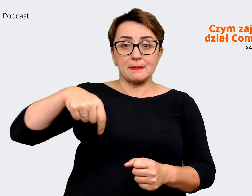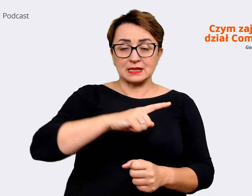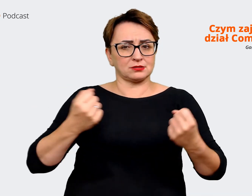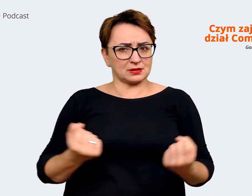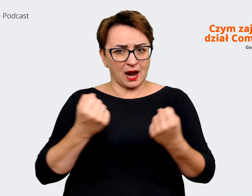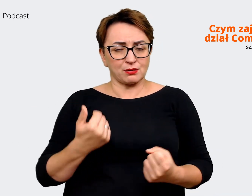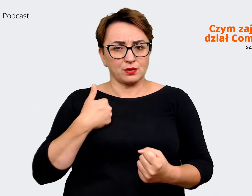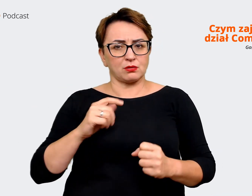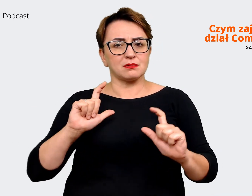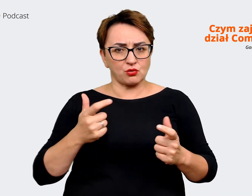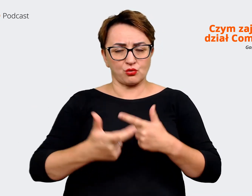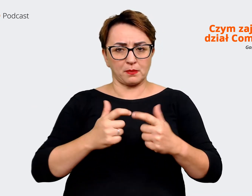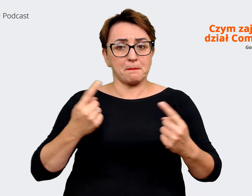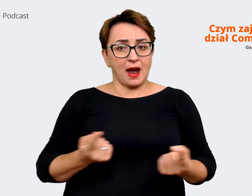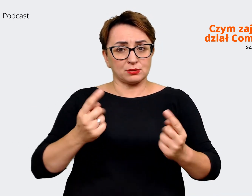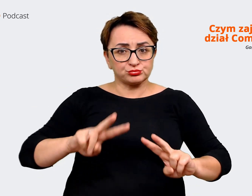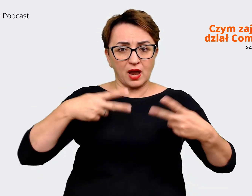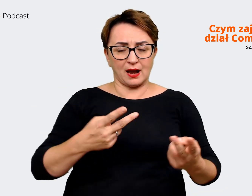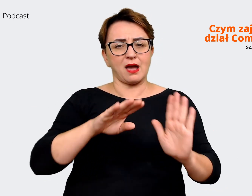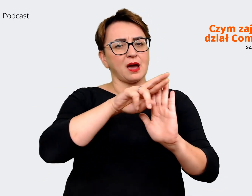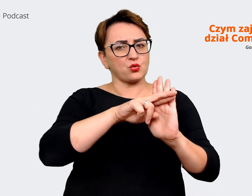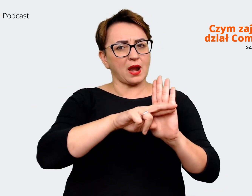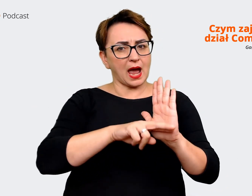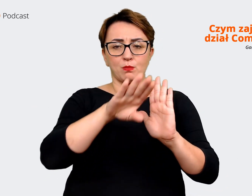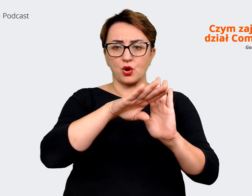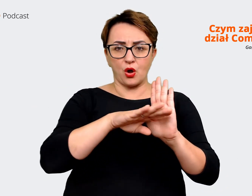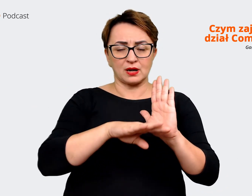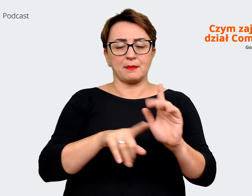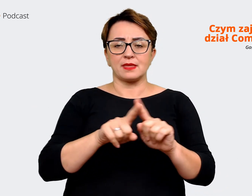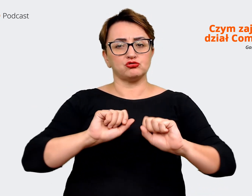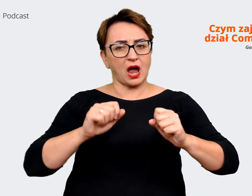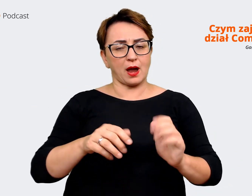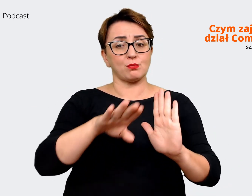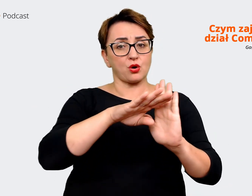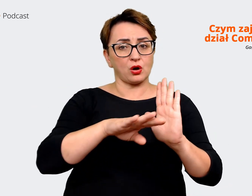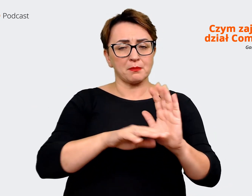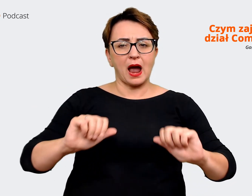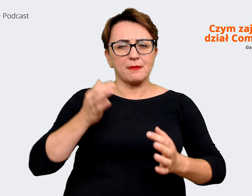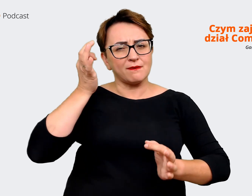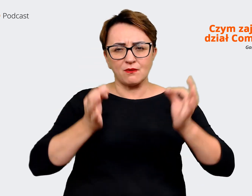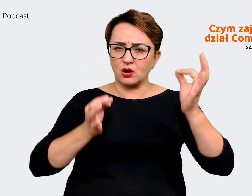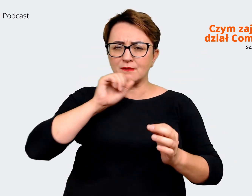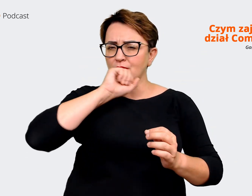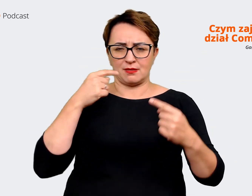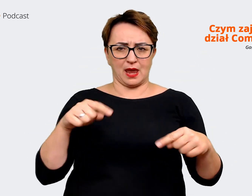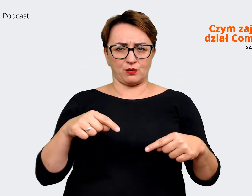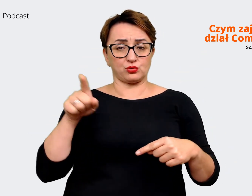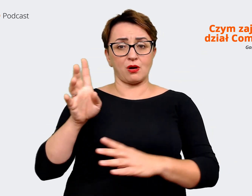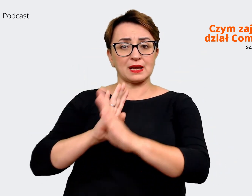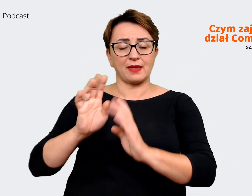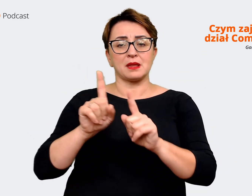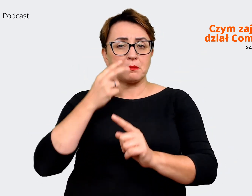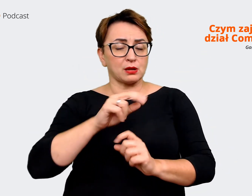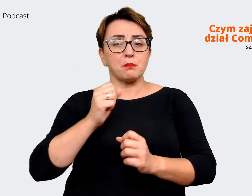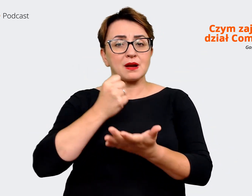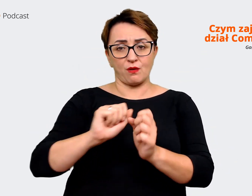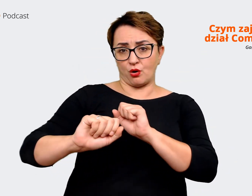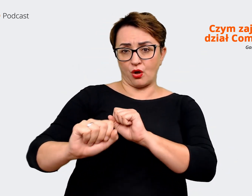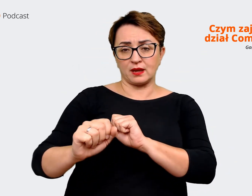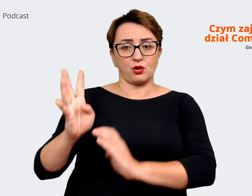informacjach, że to jest najniższa cena, jeżeli gdzieś znajdziesz, to przyjdź do nas. No ale okazywało się, że w praktyce zrealizowanie takiego claimu było niemożliwe.